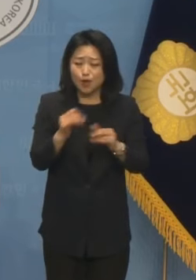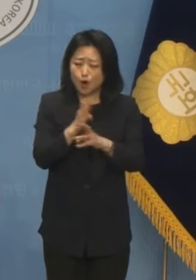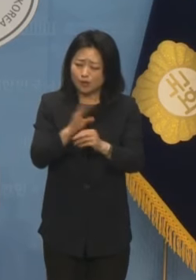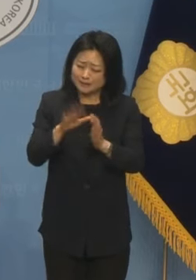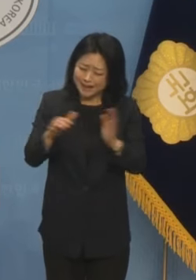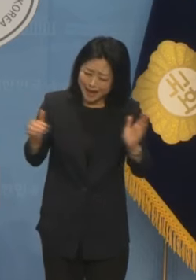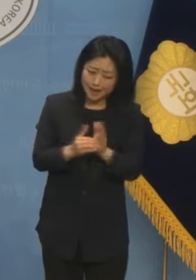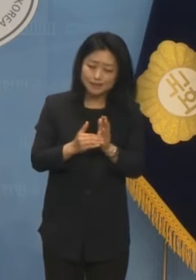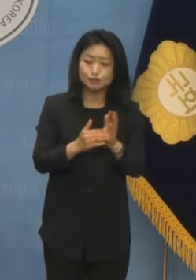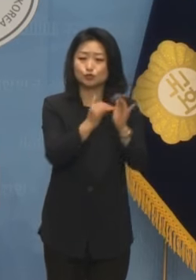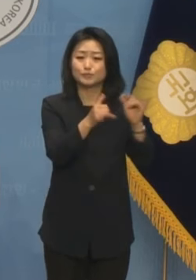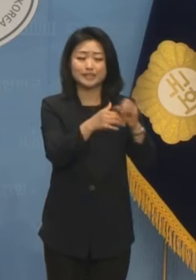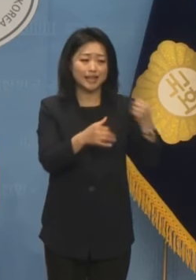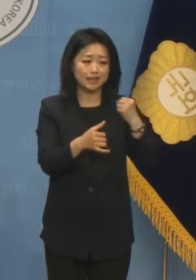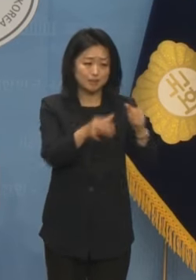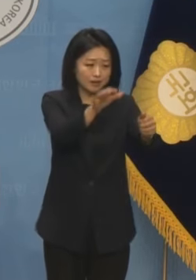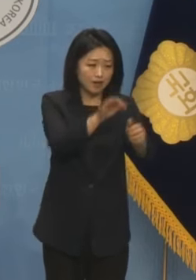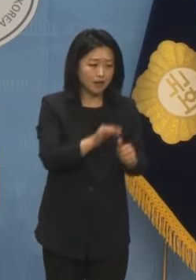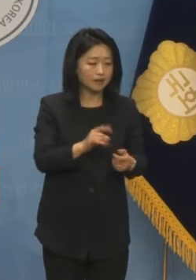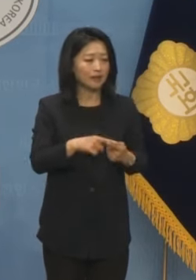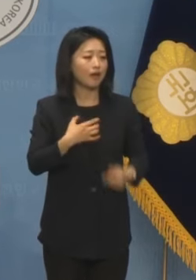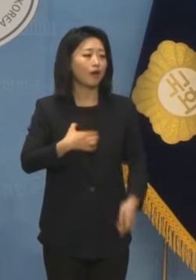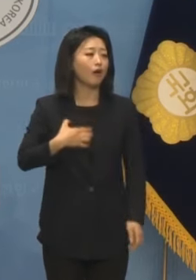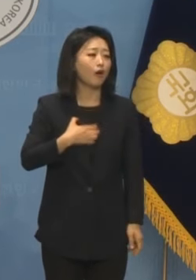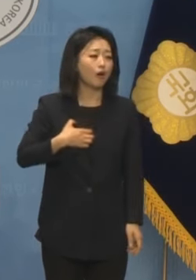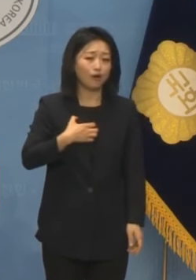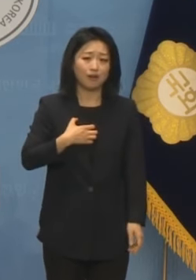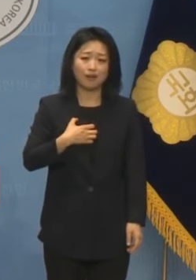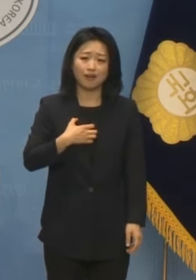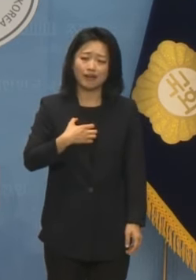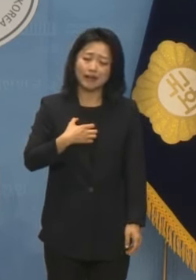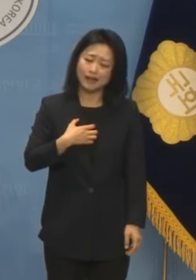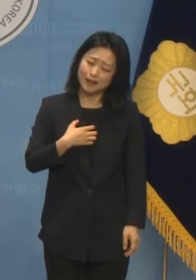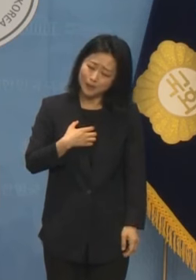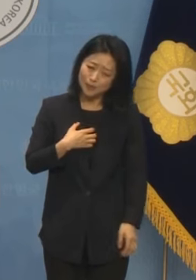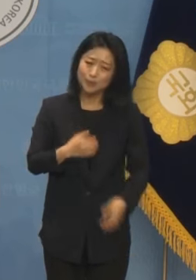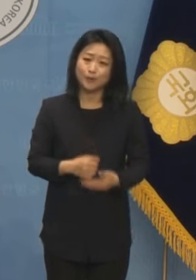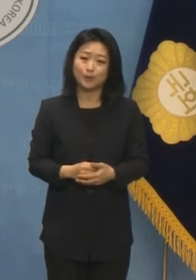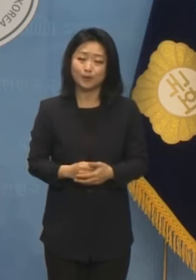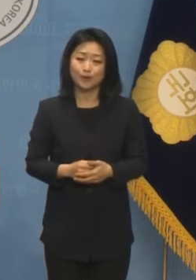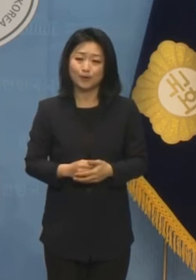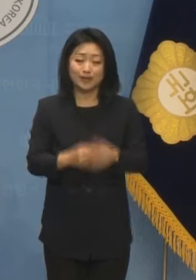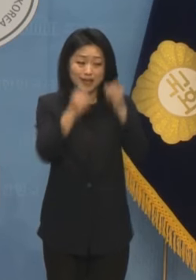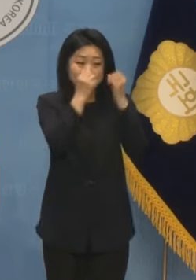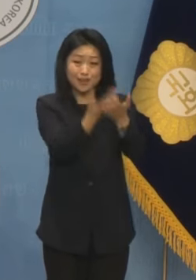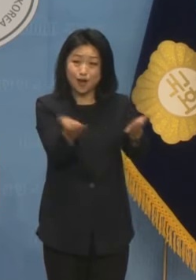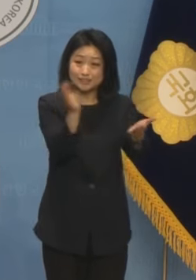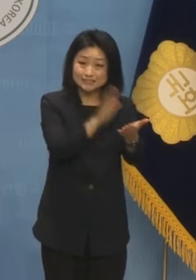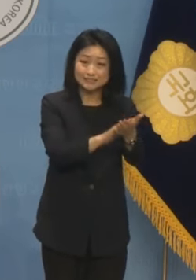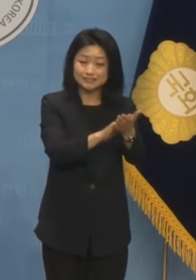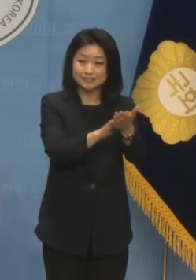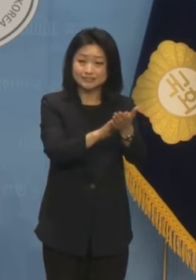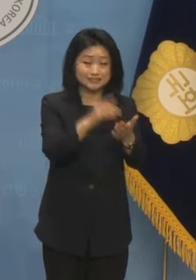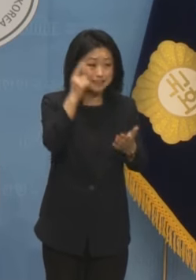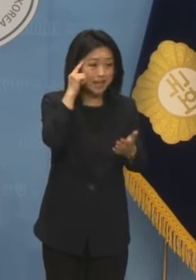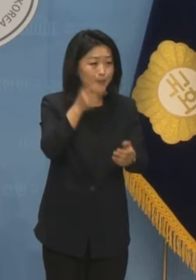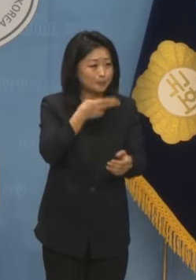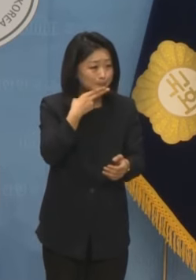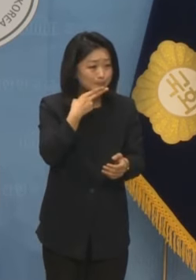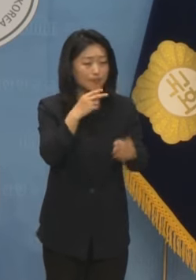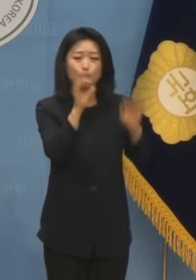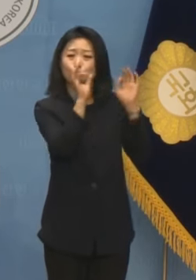국민의힘 인사에 걱정을 해줘야 할지 의문입니다. 여전히 혁신할 의지가